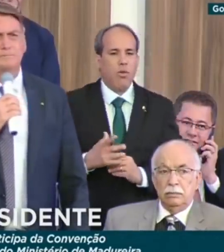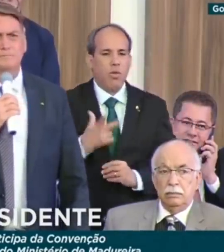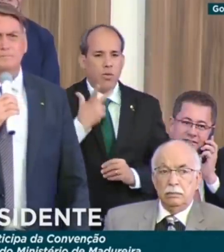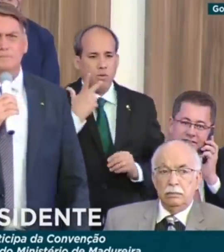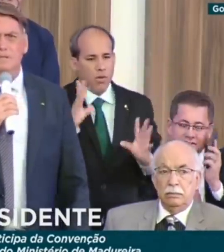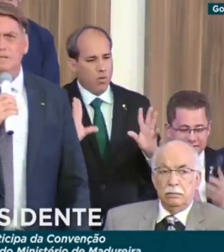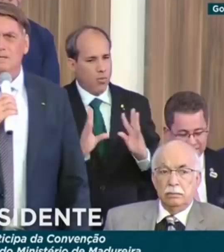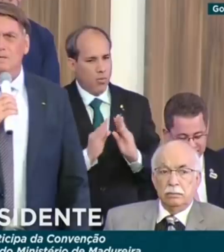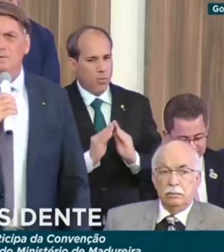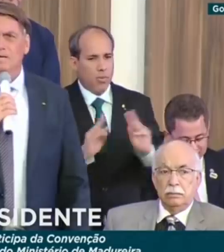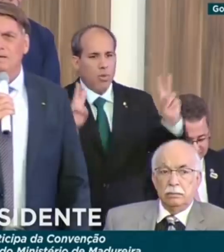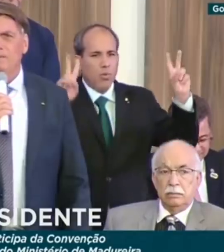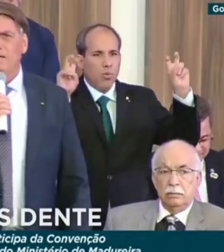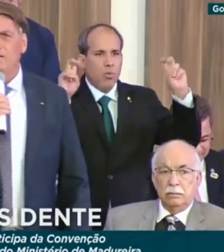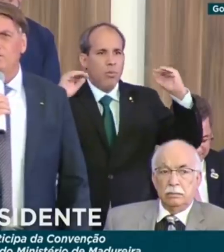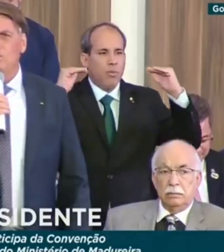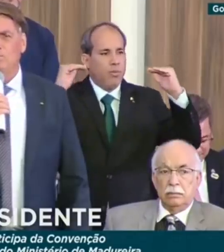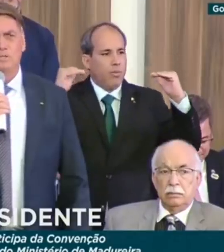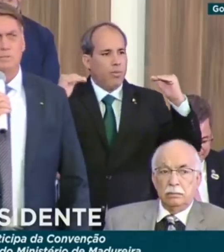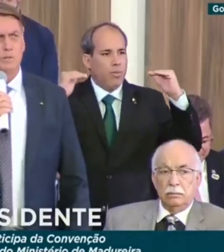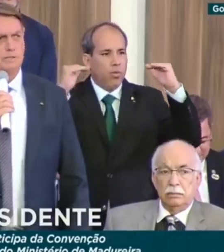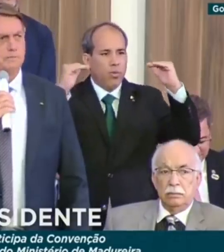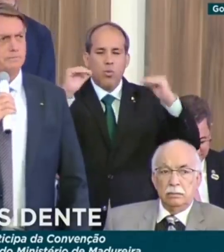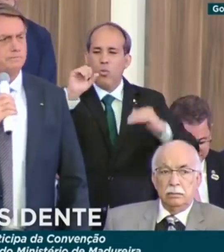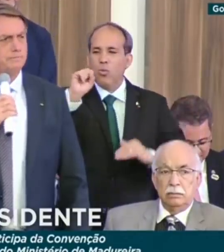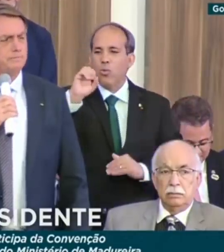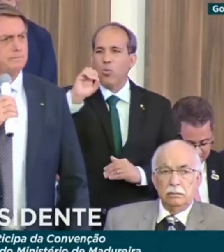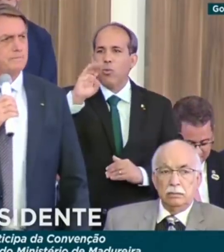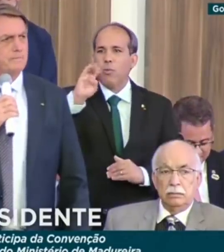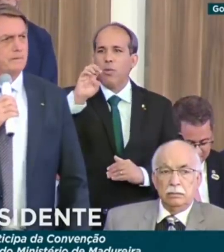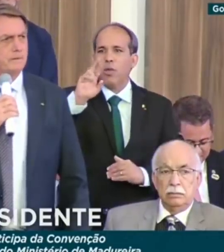soberania, quando acabei a reunião com o presidente Putin,